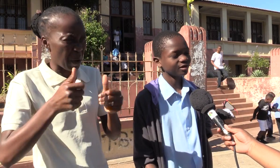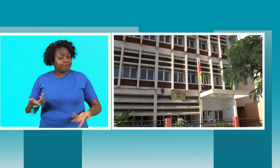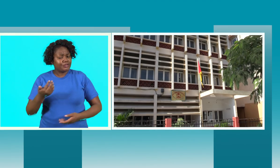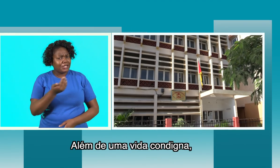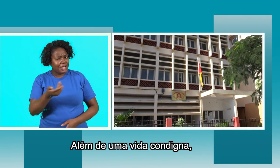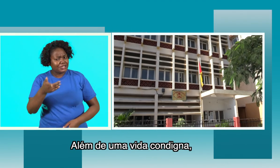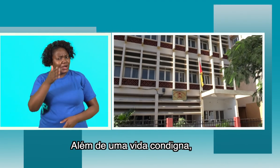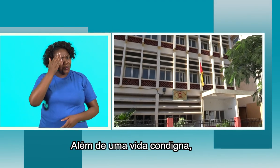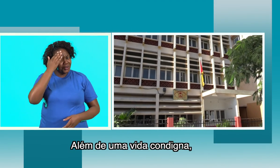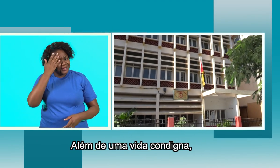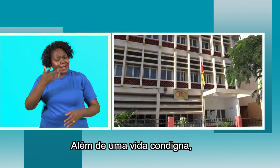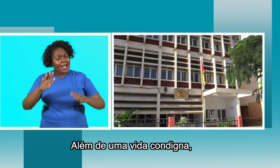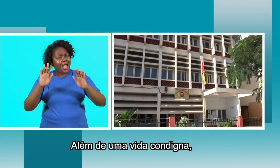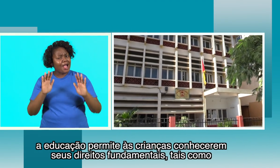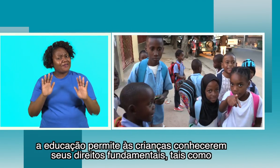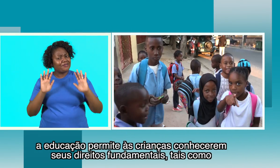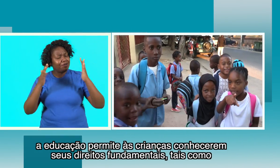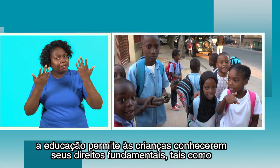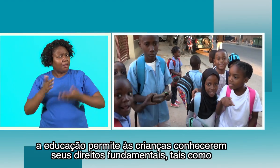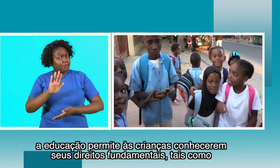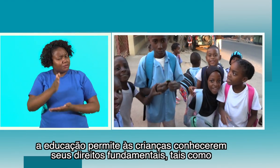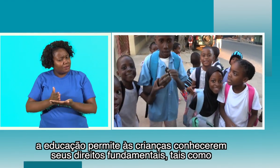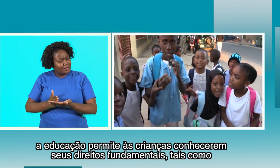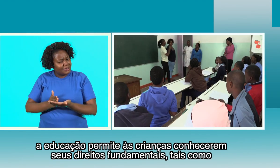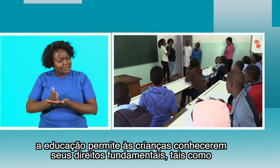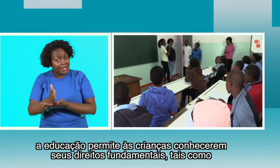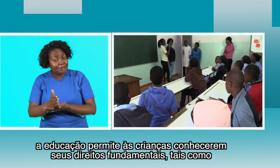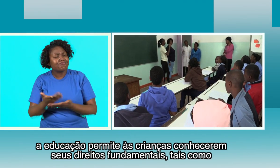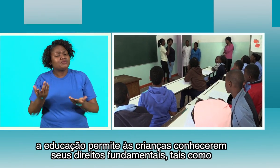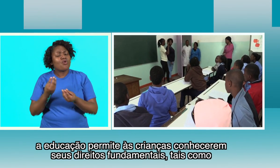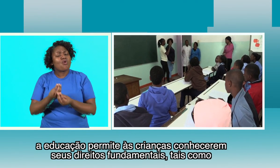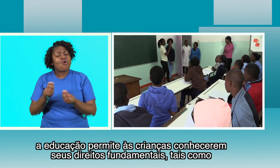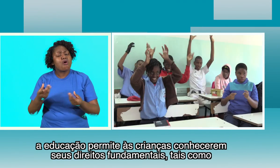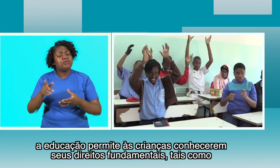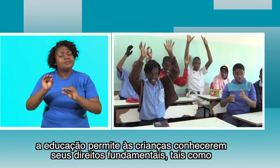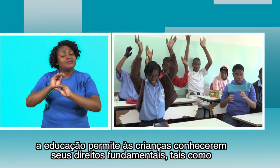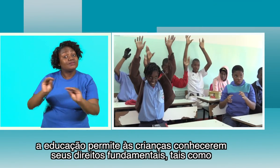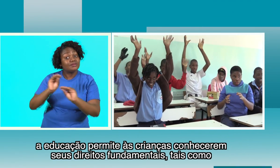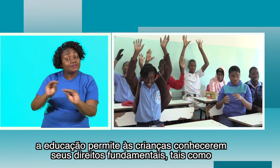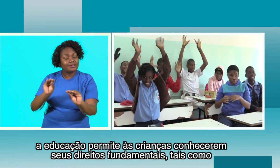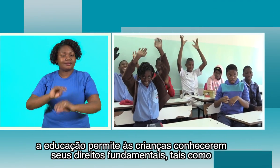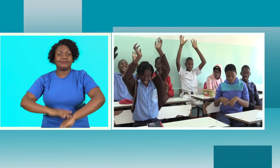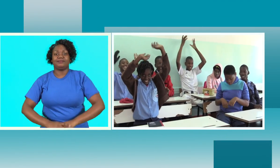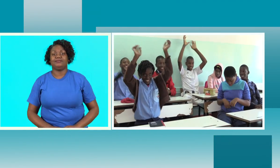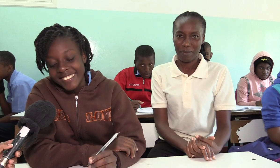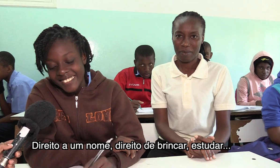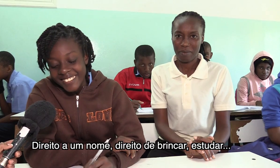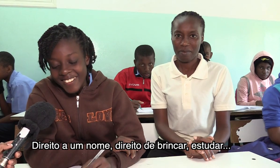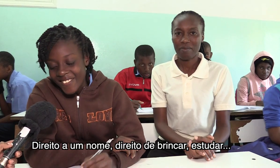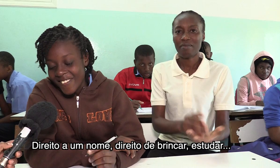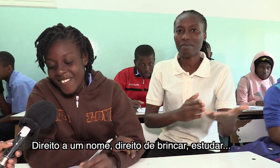Além de uma vida condigna, a educação permite às crianças conhecer seus direitos fundamentais, tais como